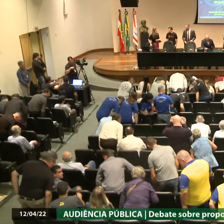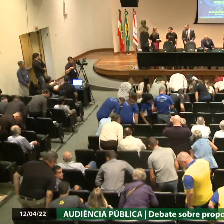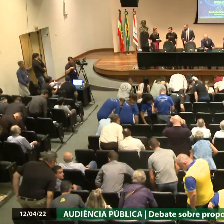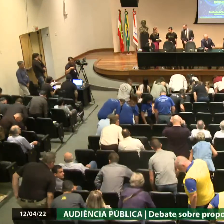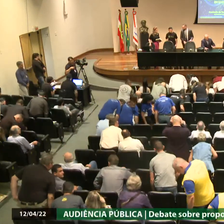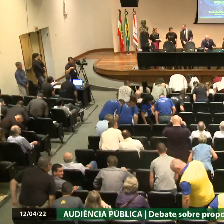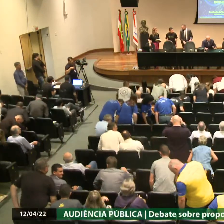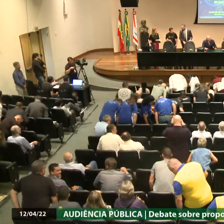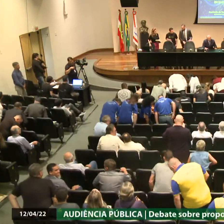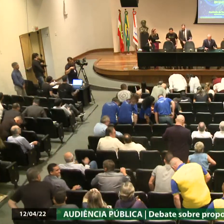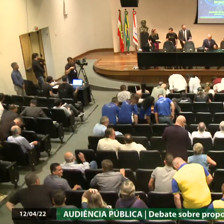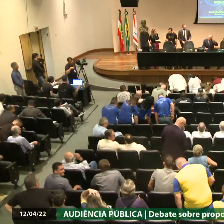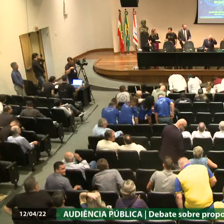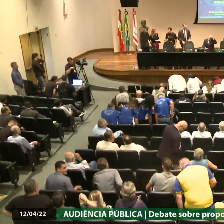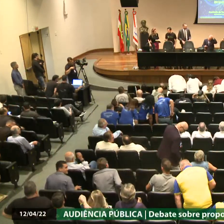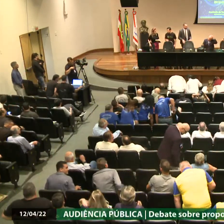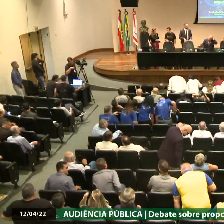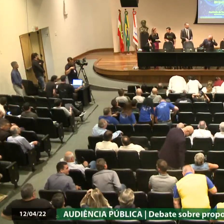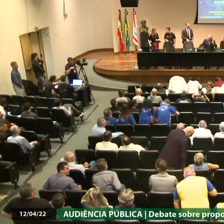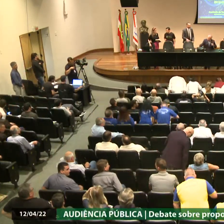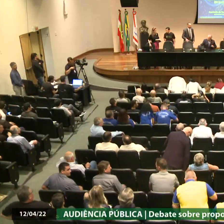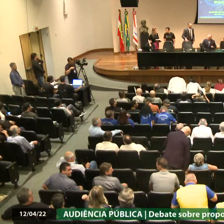E aí